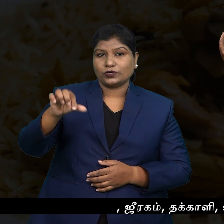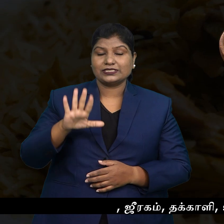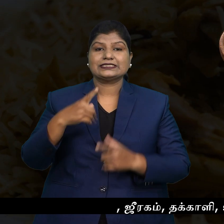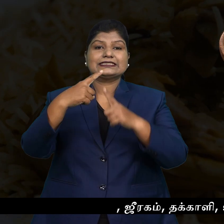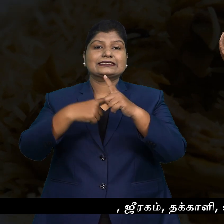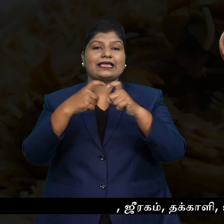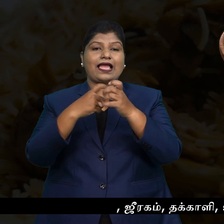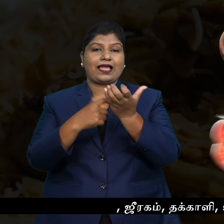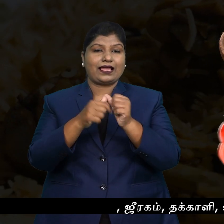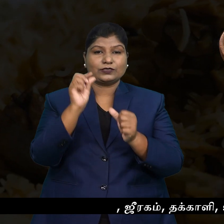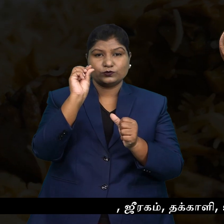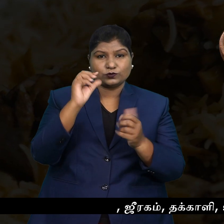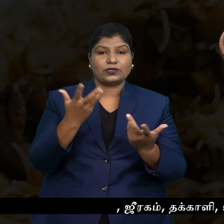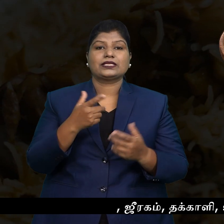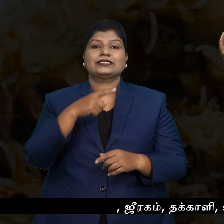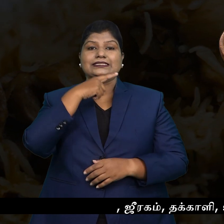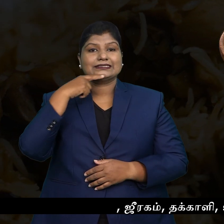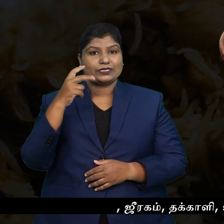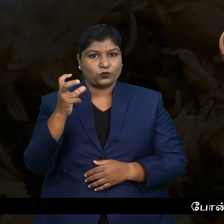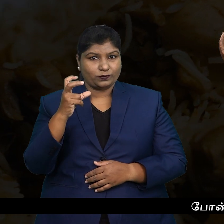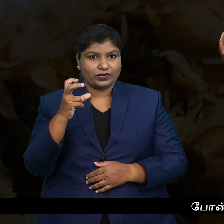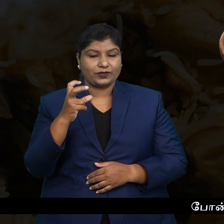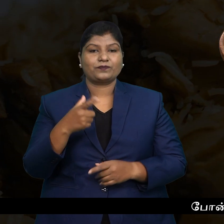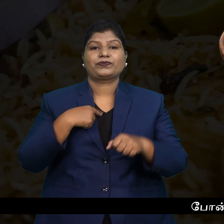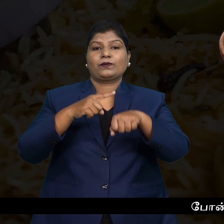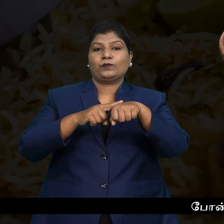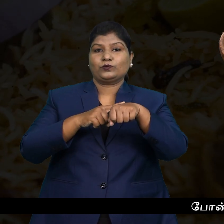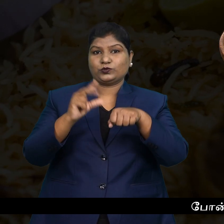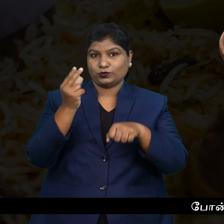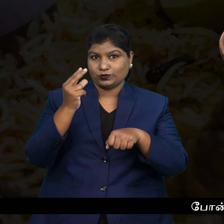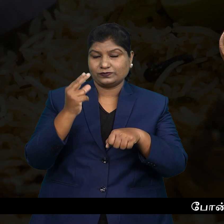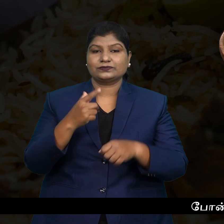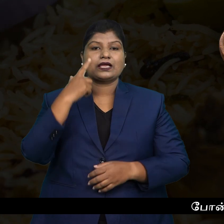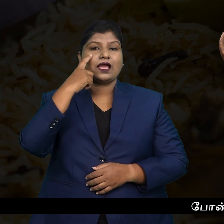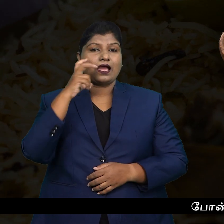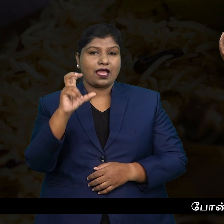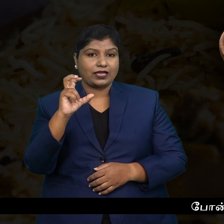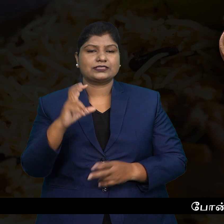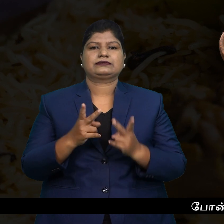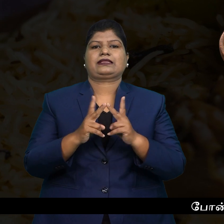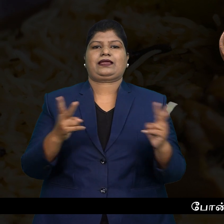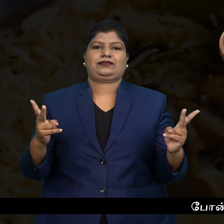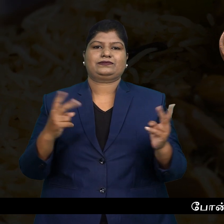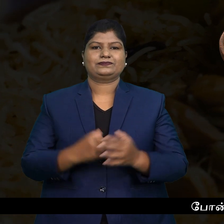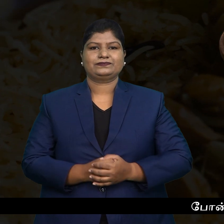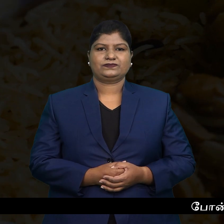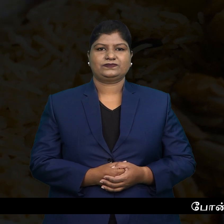சீரகம், தக்காளி, உருளைக்கிழங்கு, வெங்காயம் போன்றவை அடங்கும்.